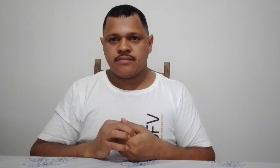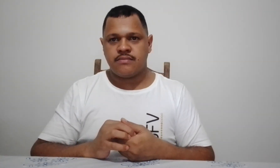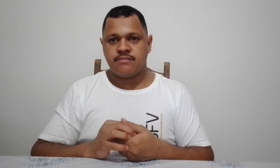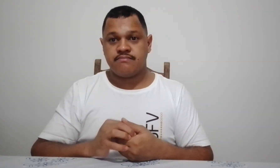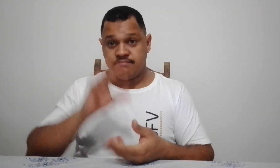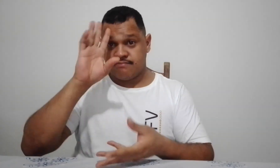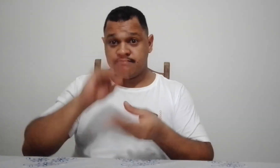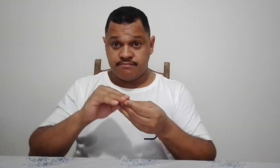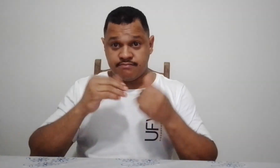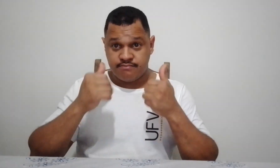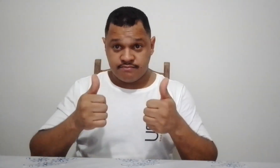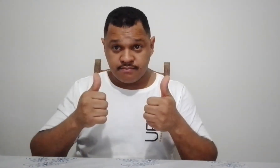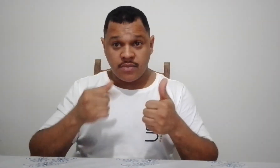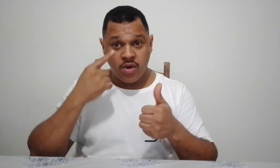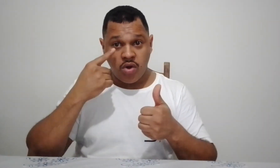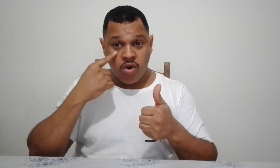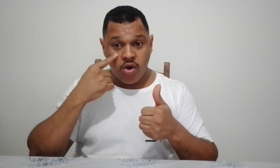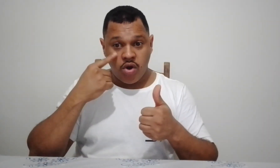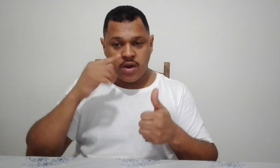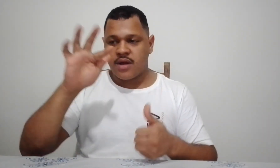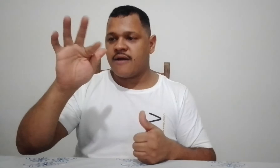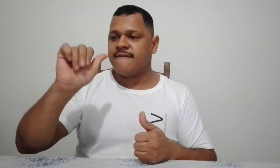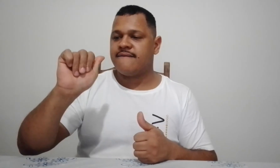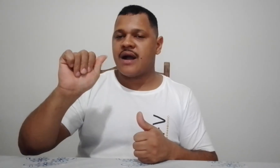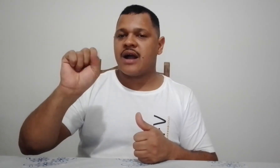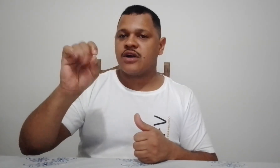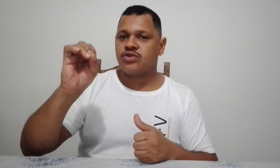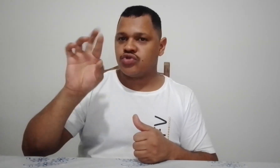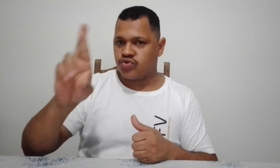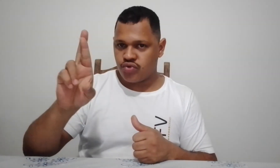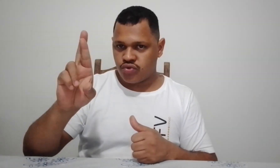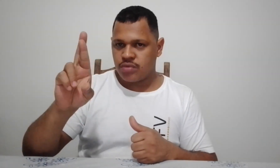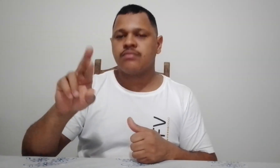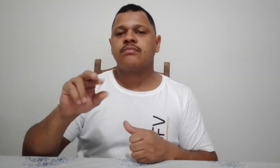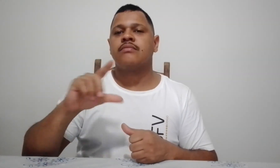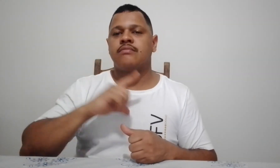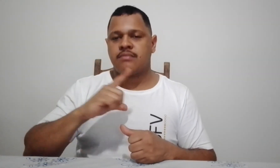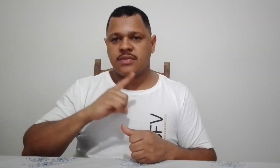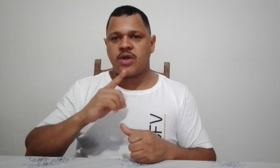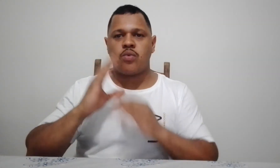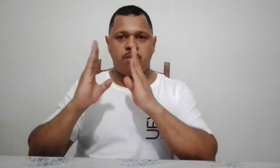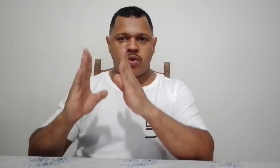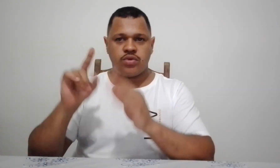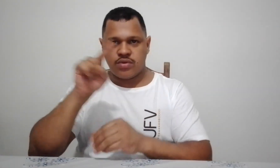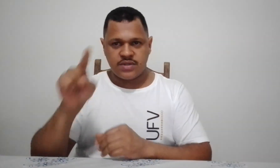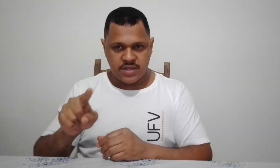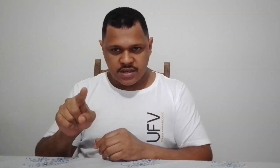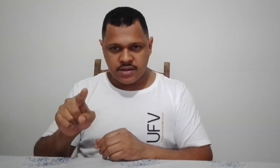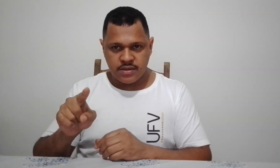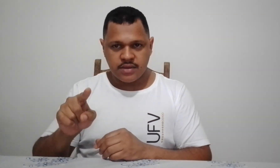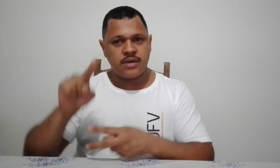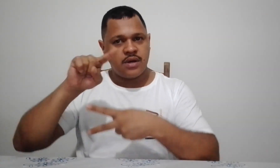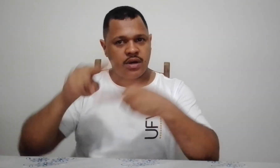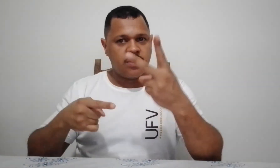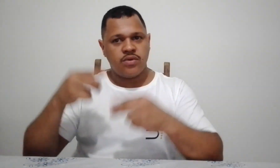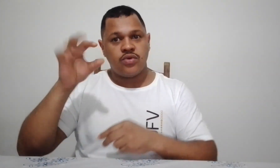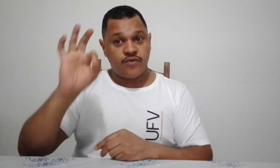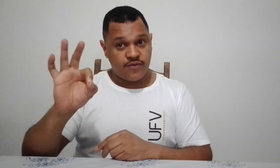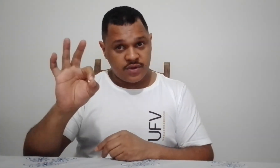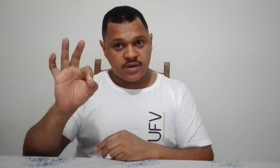I. Então, olha só o fasor de Z. Nós temos o módulo Z com o ângulo φ e as suas